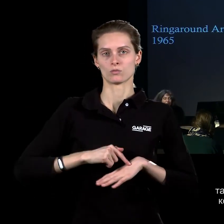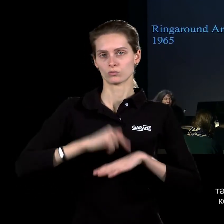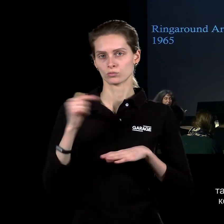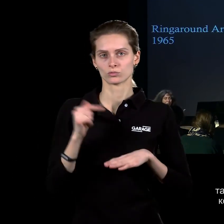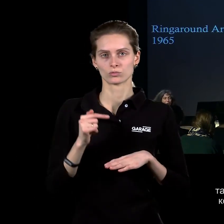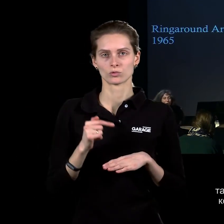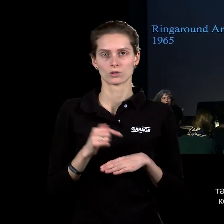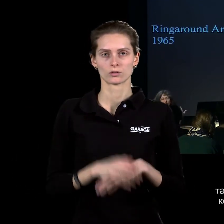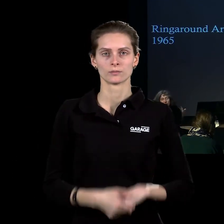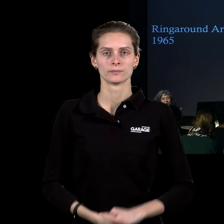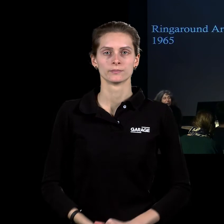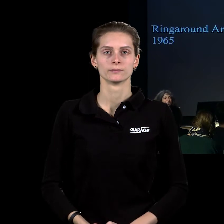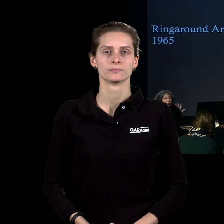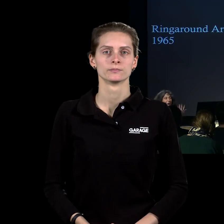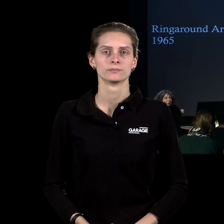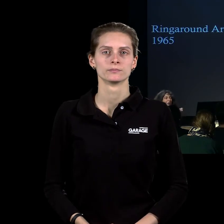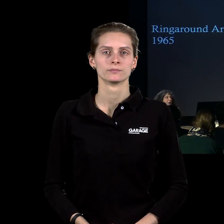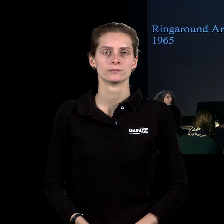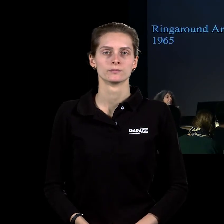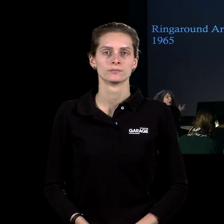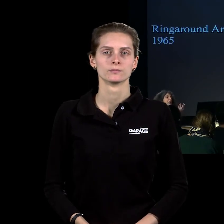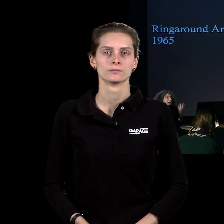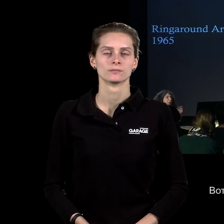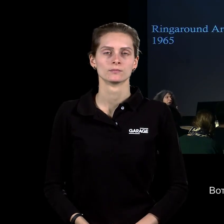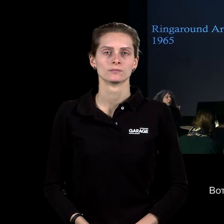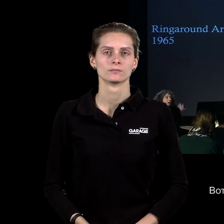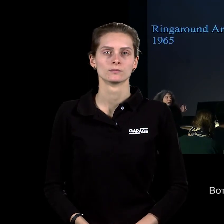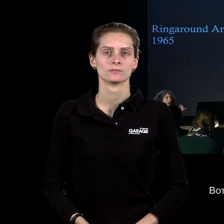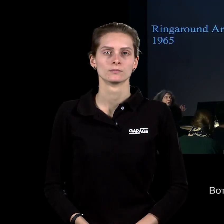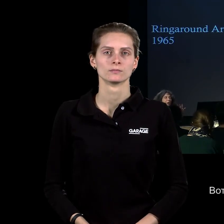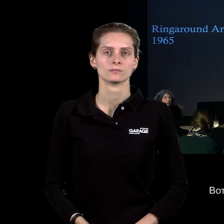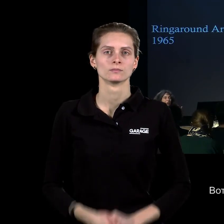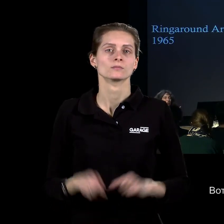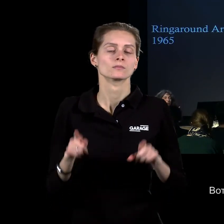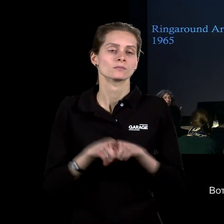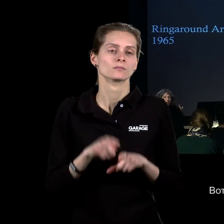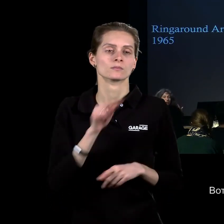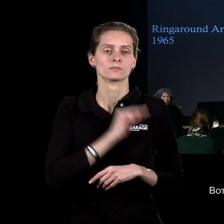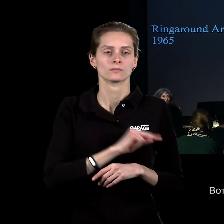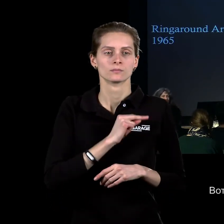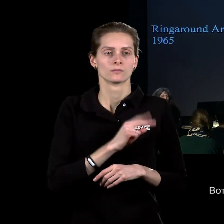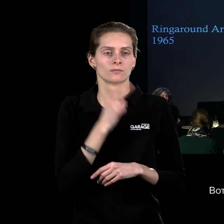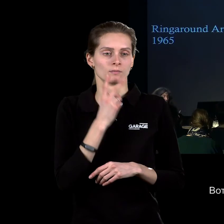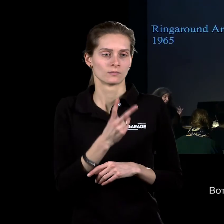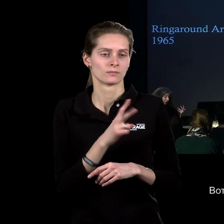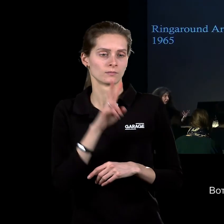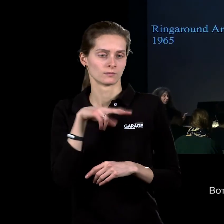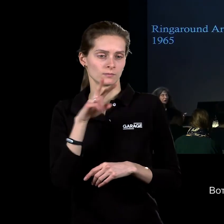связанных с антропоморфностью, связанных с представлением о человеческом теле. И вот такая ее работа, которая очевидно, считывается